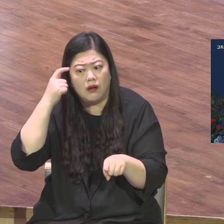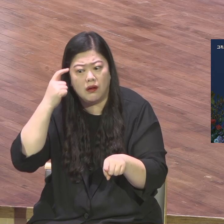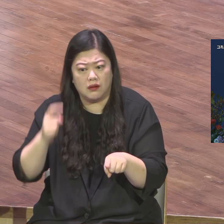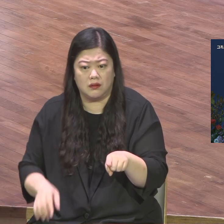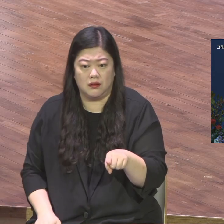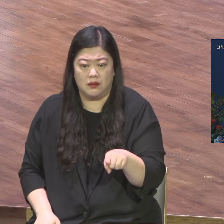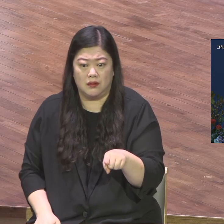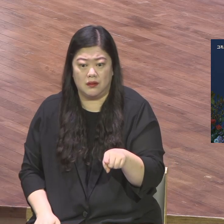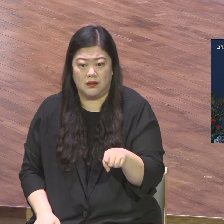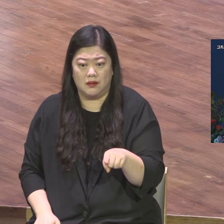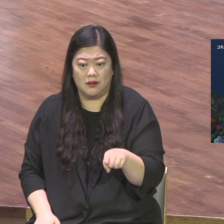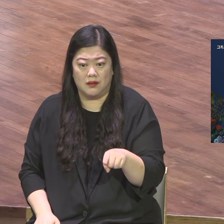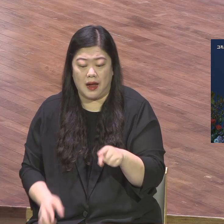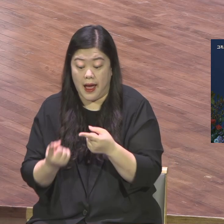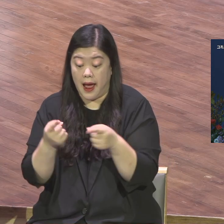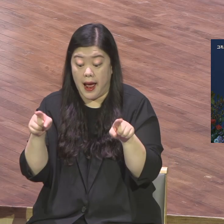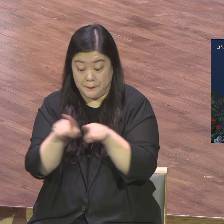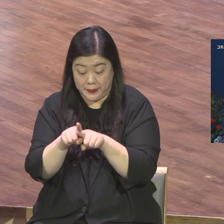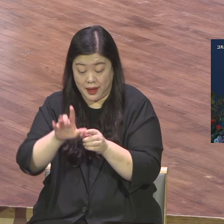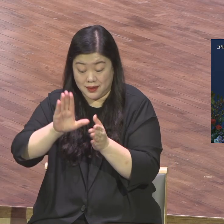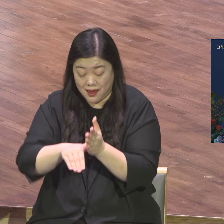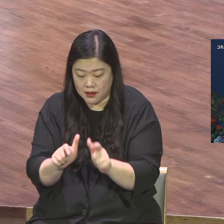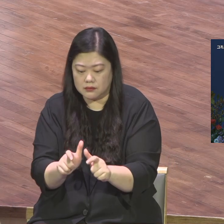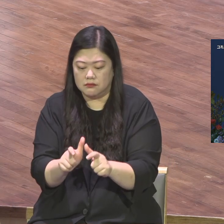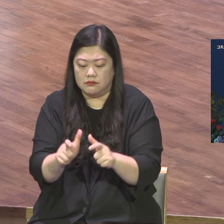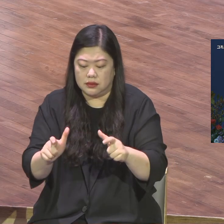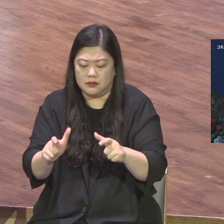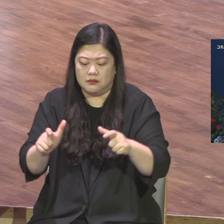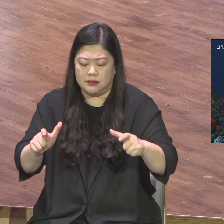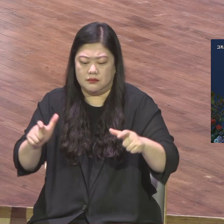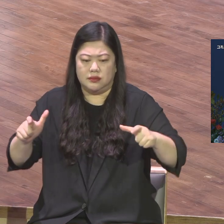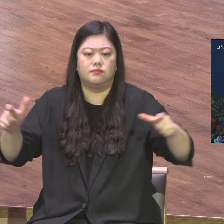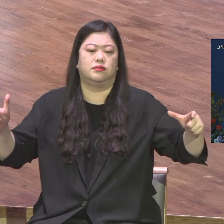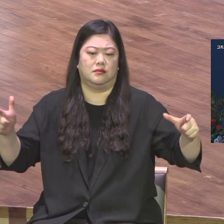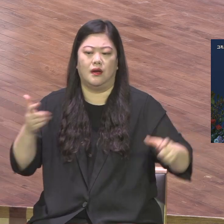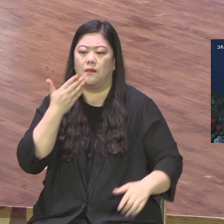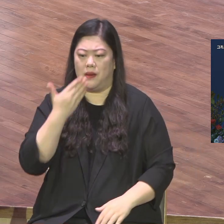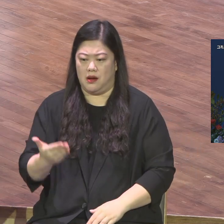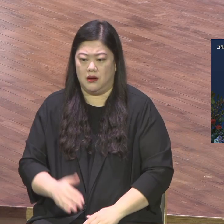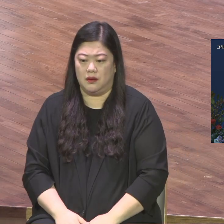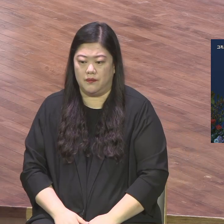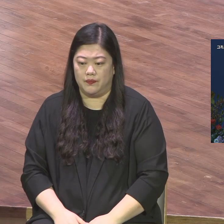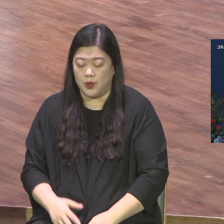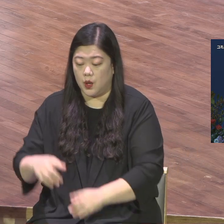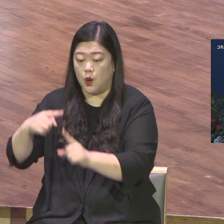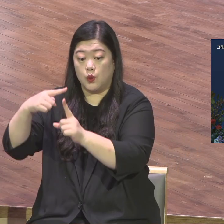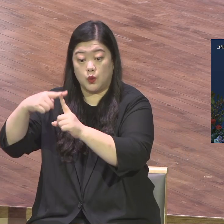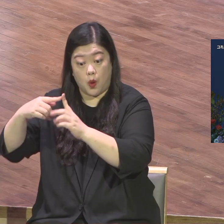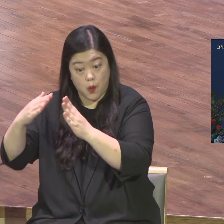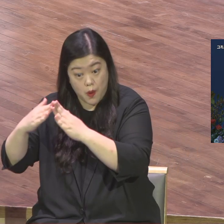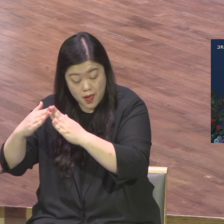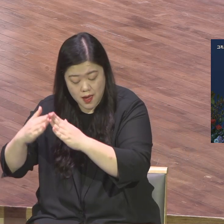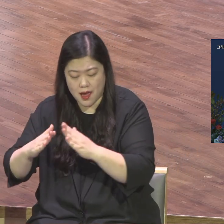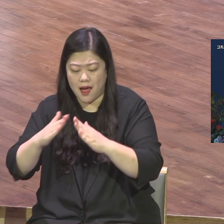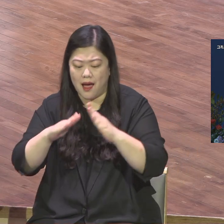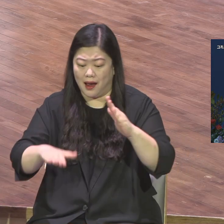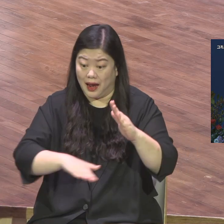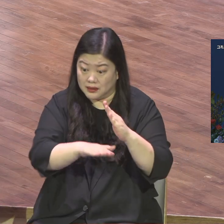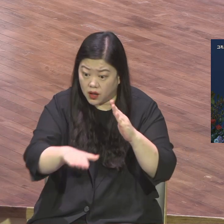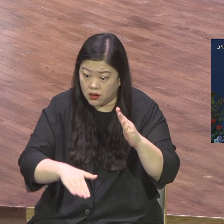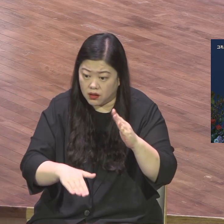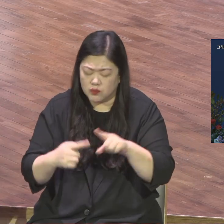힘차게 확장해 나가는 이 일에 쓰임 받는 기관이 두 기관이다. 교회와 가정. 그래서